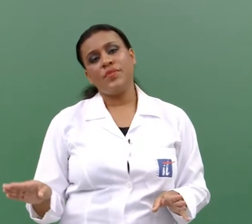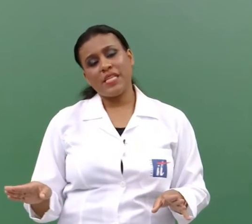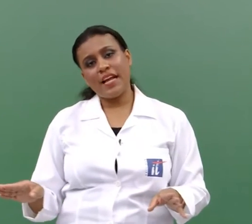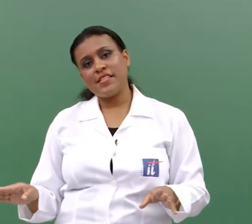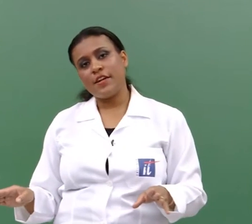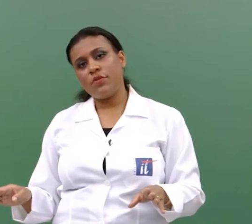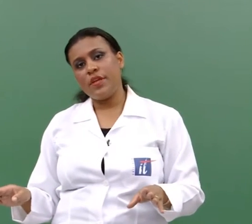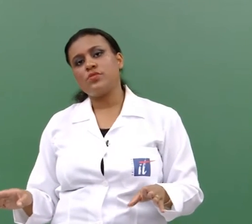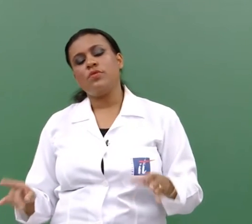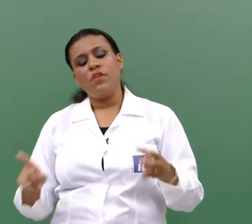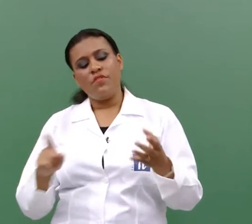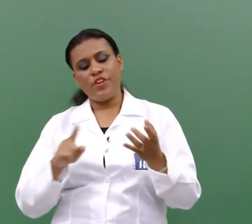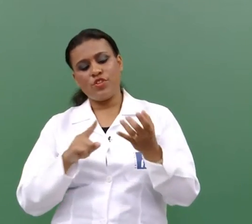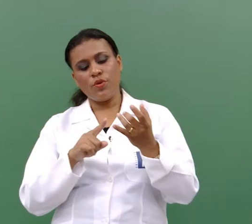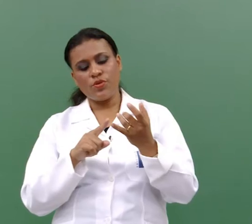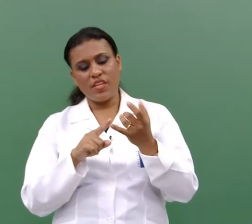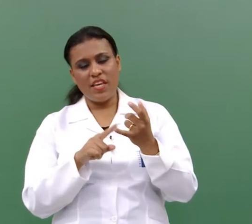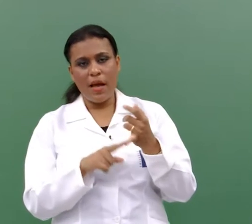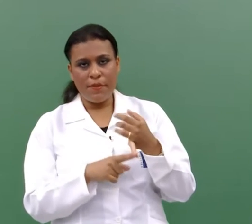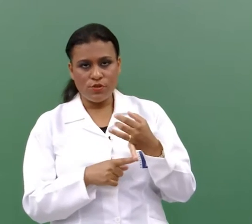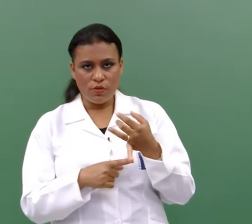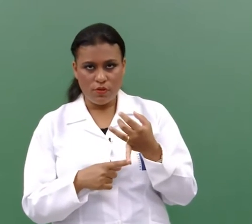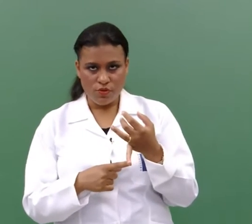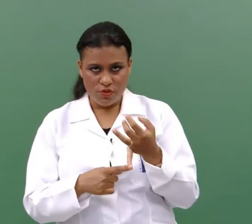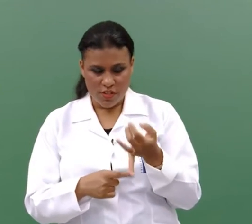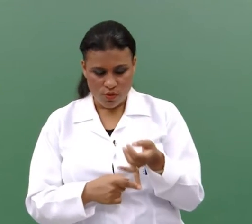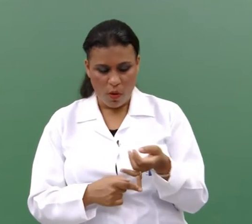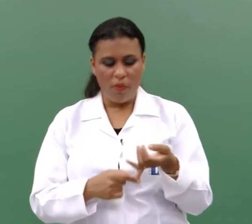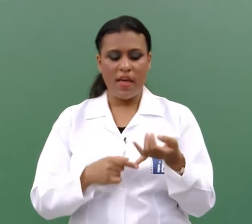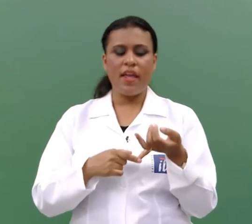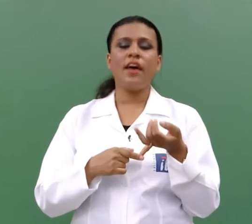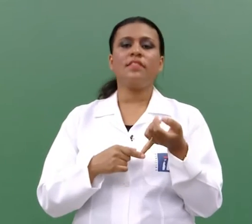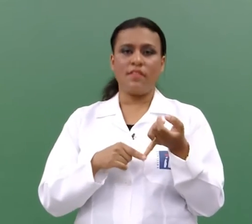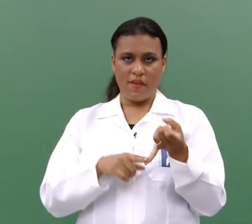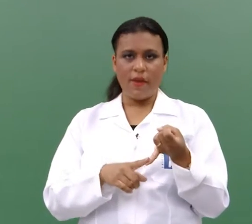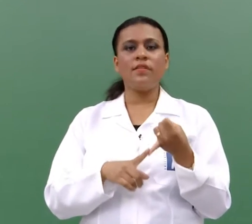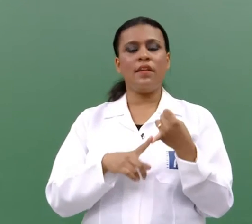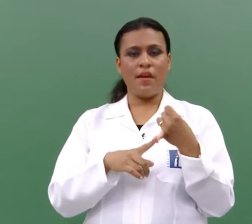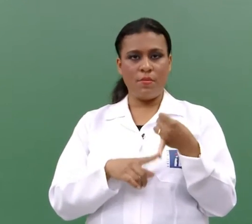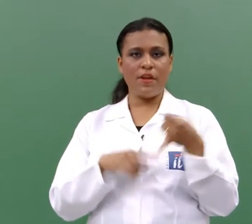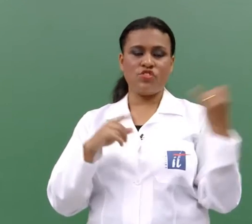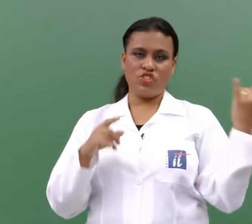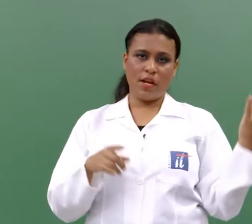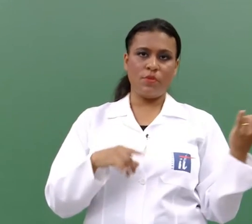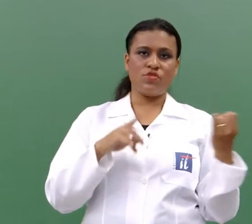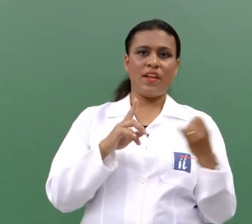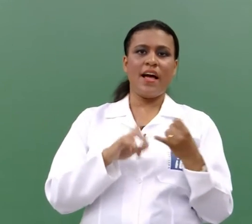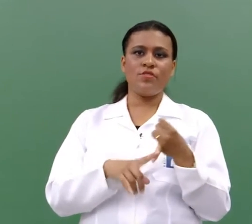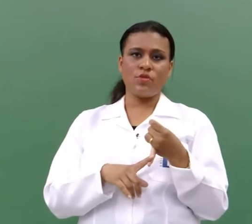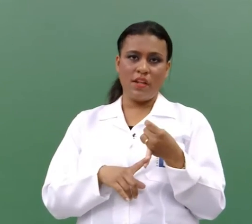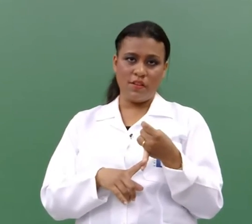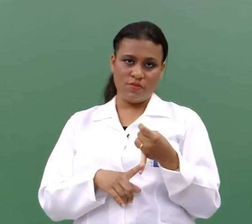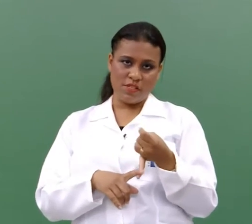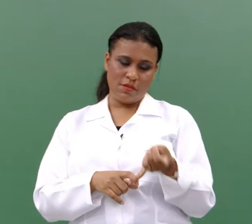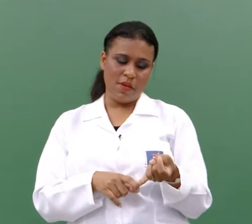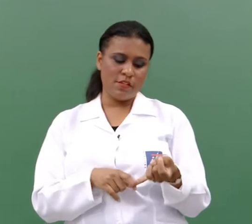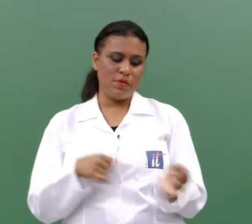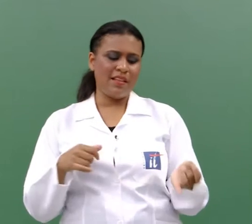você quer dizer com isso? Fechou-se que a pessoa com surdez qual era, né? Lembra? A gente acabou de falar dos 41 decibéis